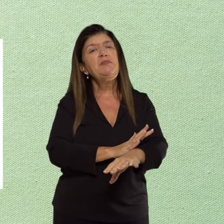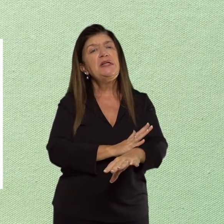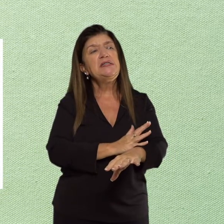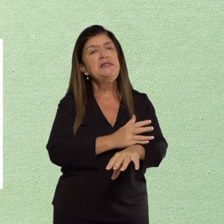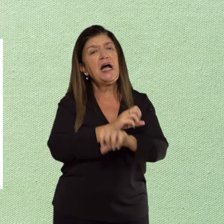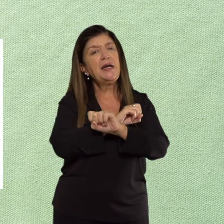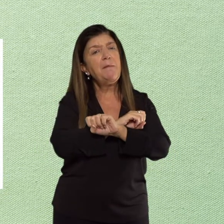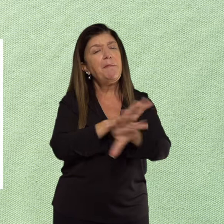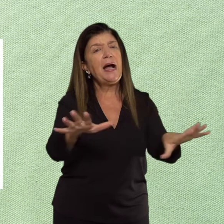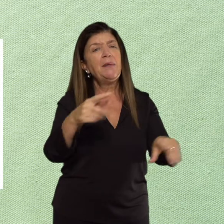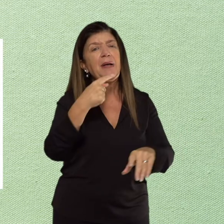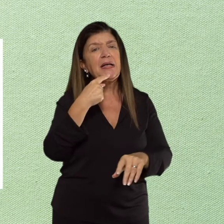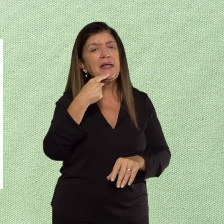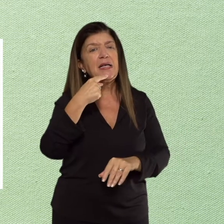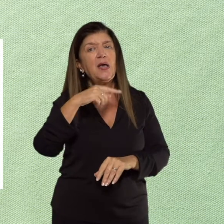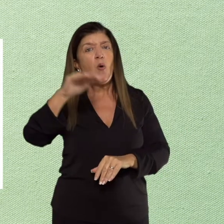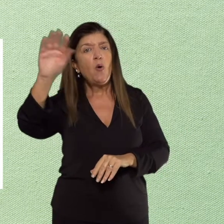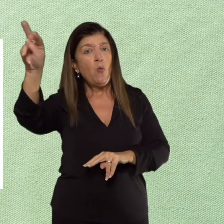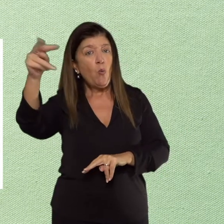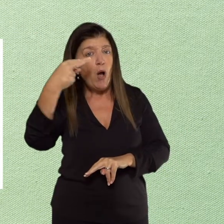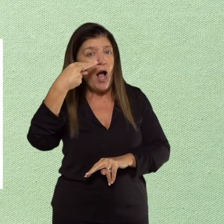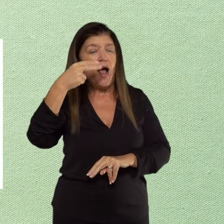ci guarda, chi ci ascolta,